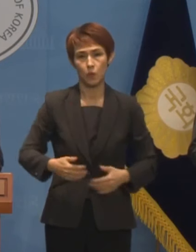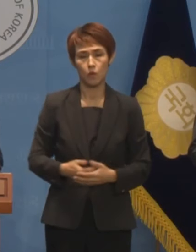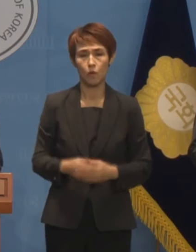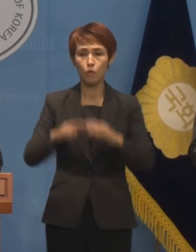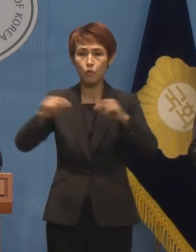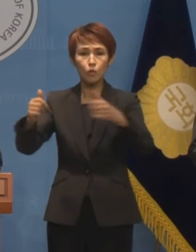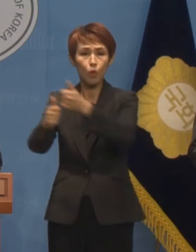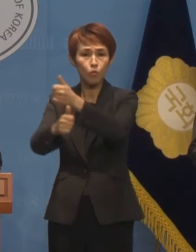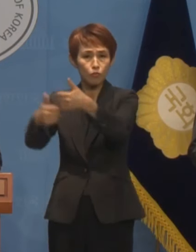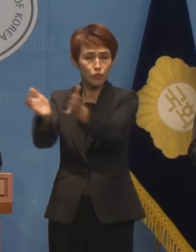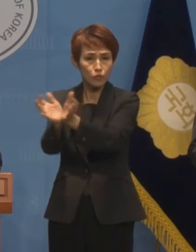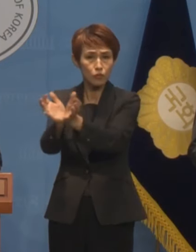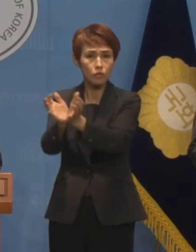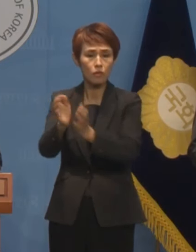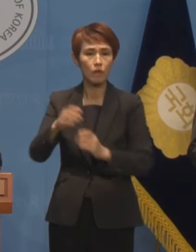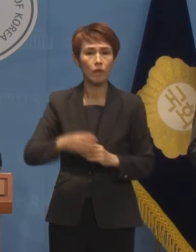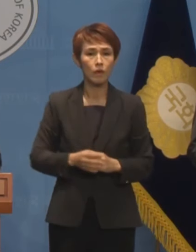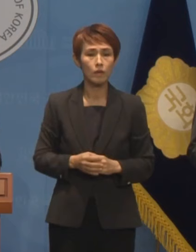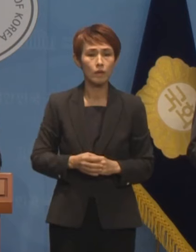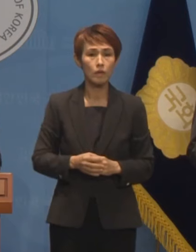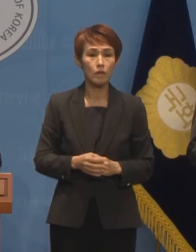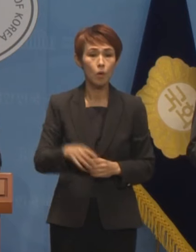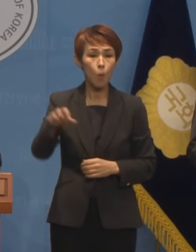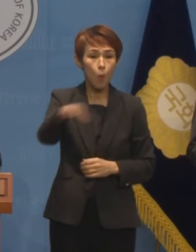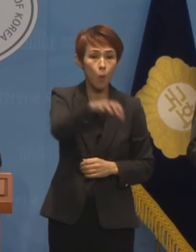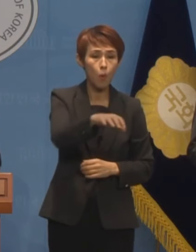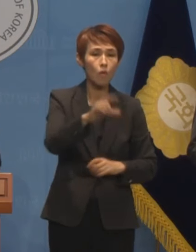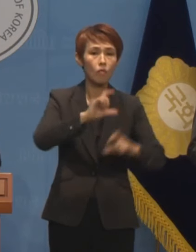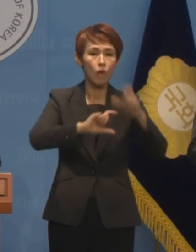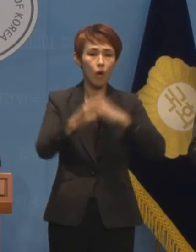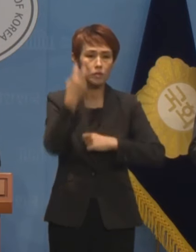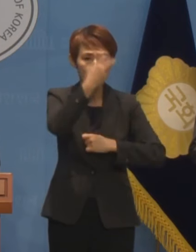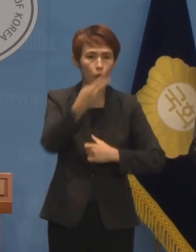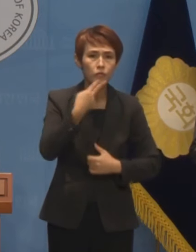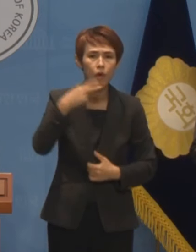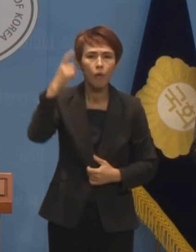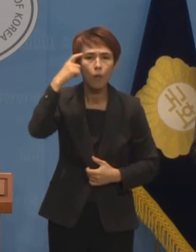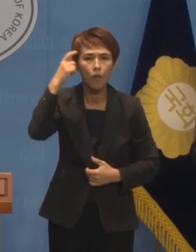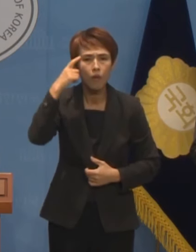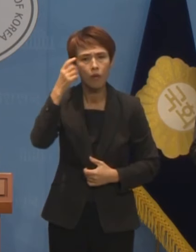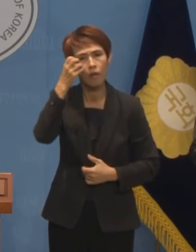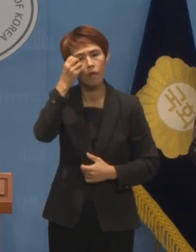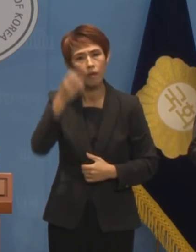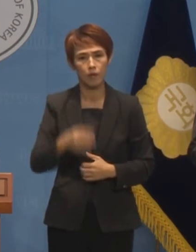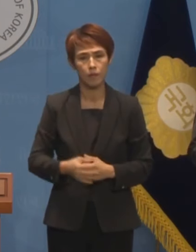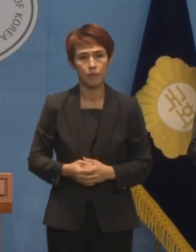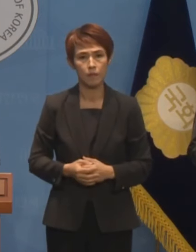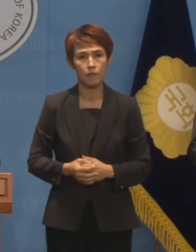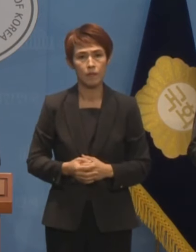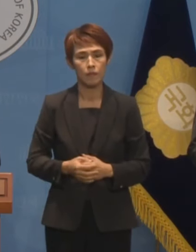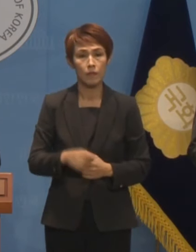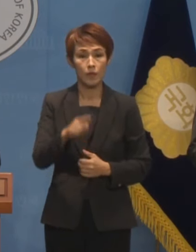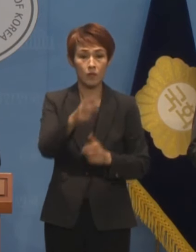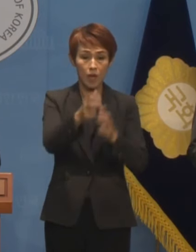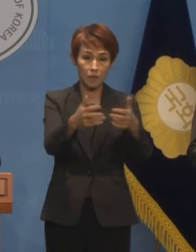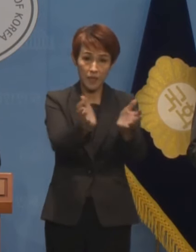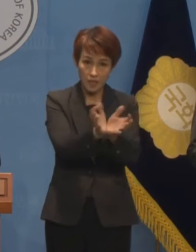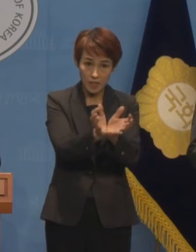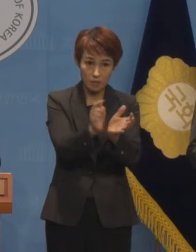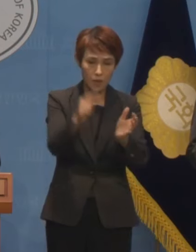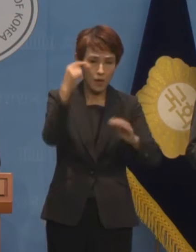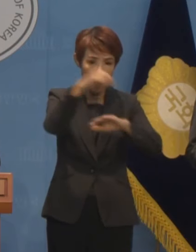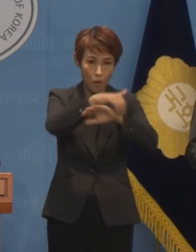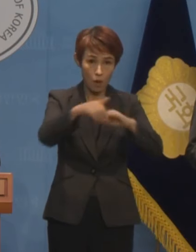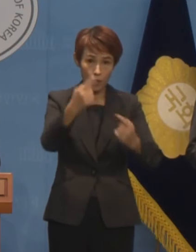새롭게 추가된 동읍 일대에 대해서는 추가 실사를 하지 않았을까요? 창원 산단 규모가 계획보다 66%